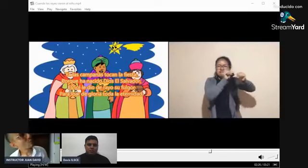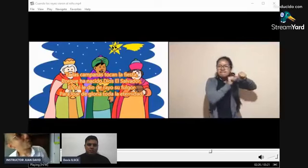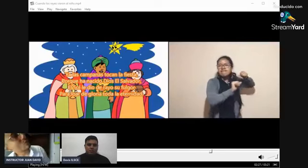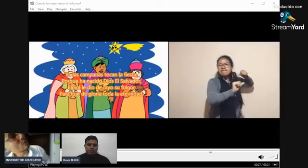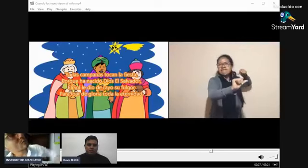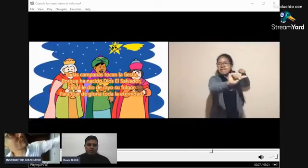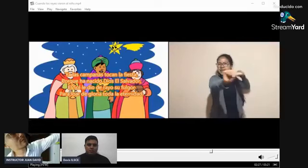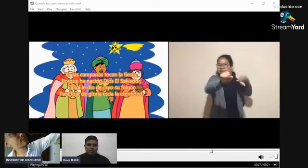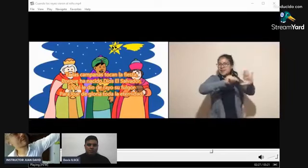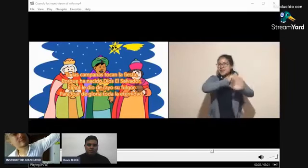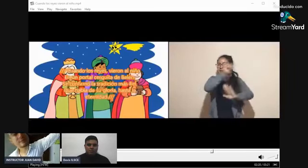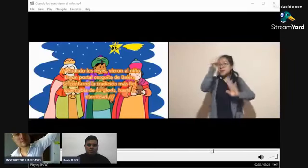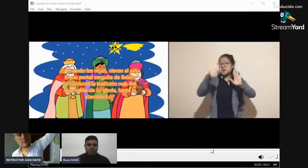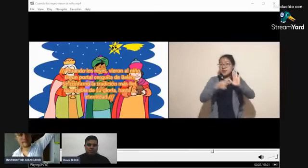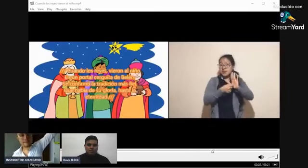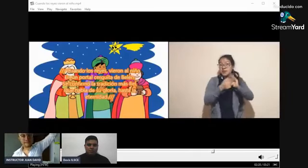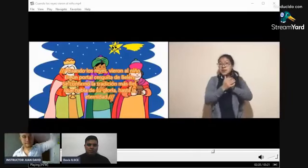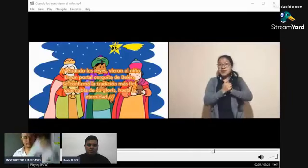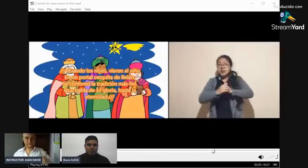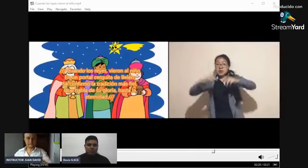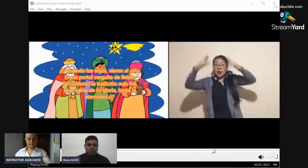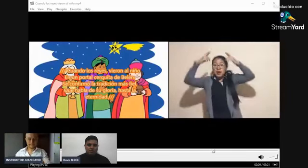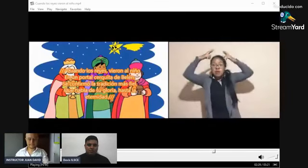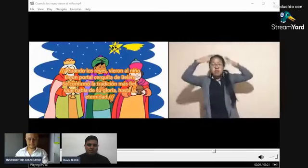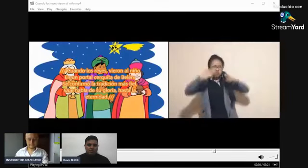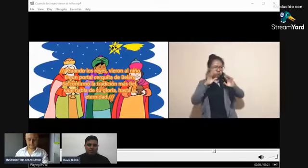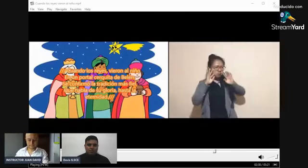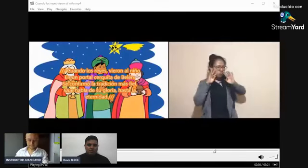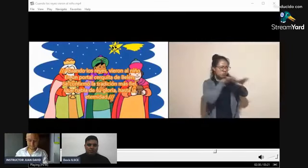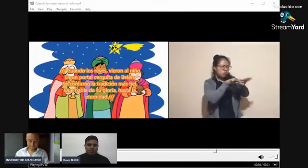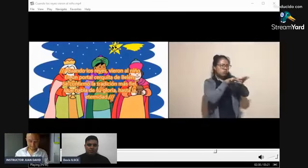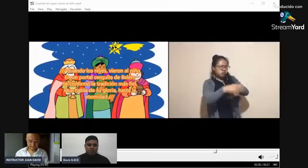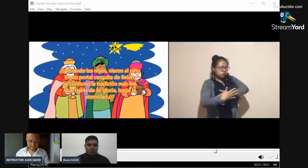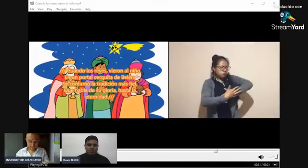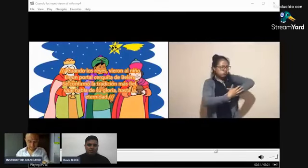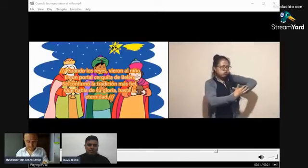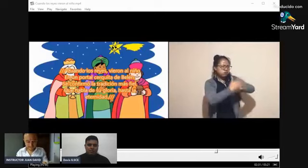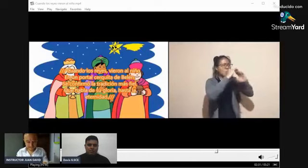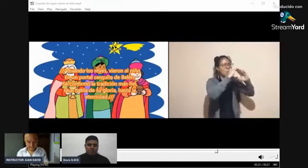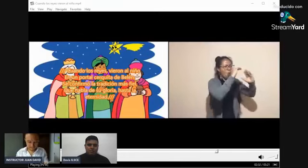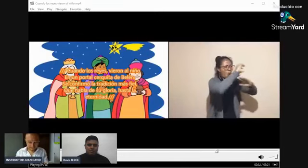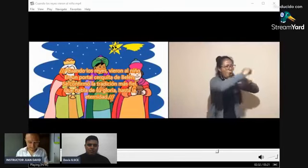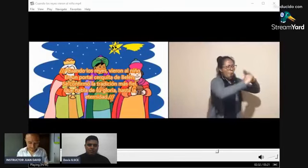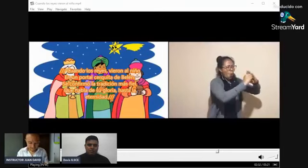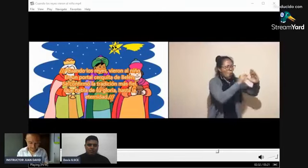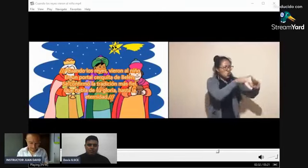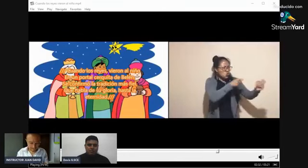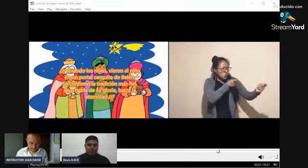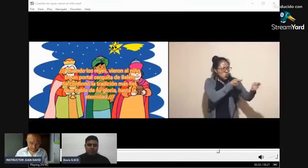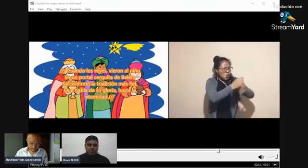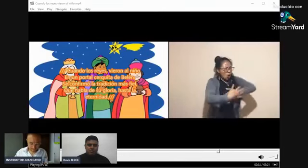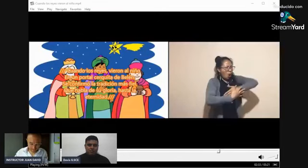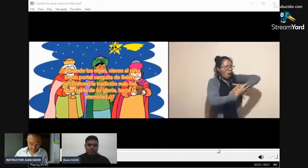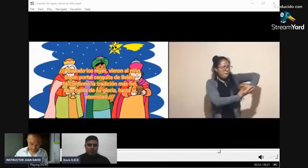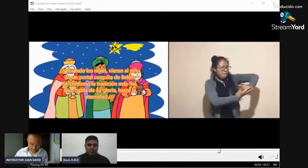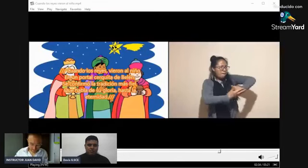una eternidad. Cuando los reyes vieron al niño en un portal cerquita